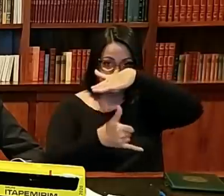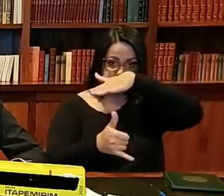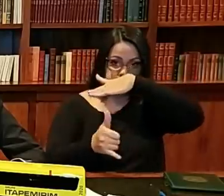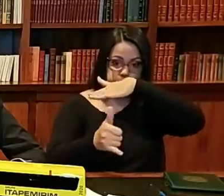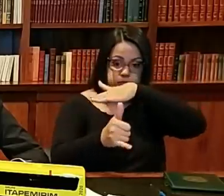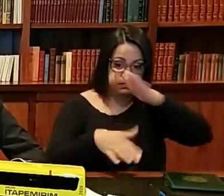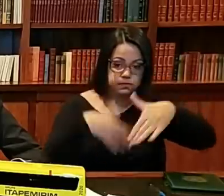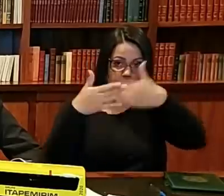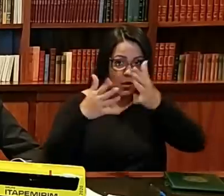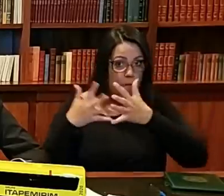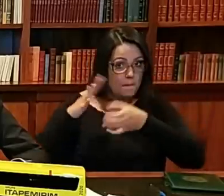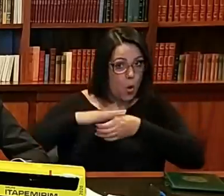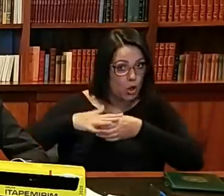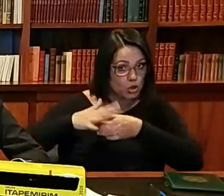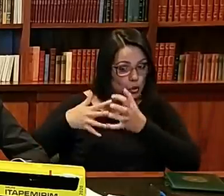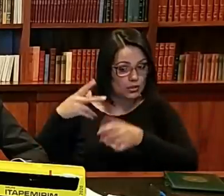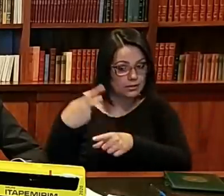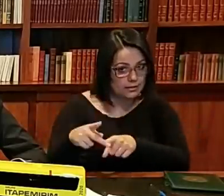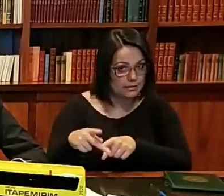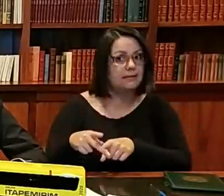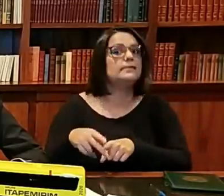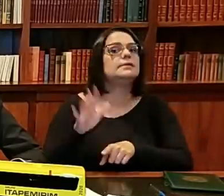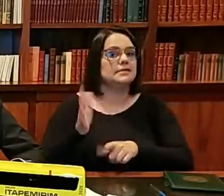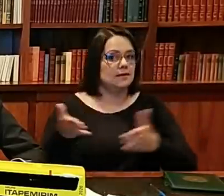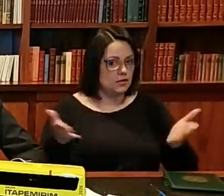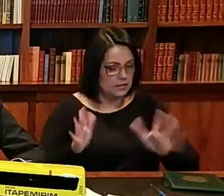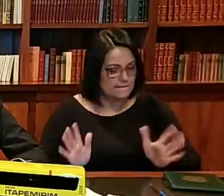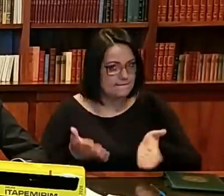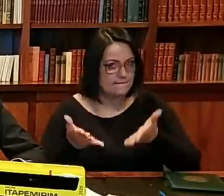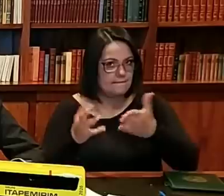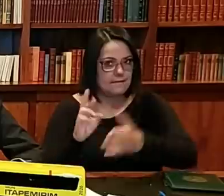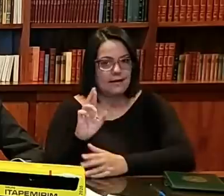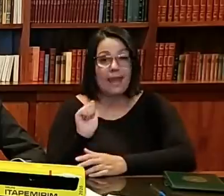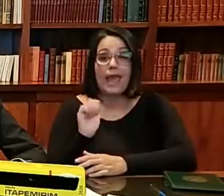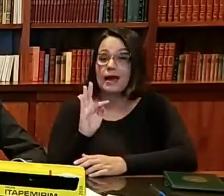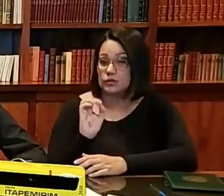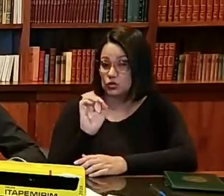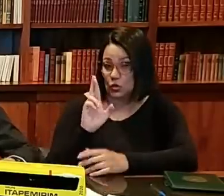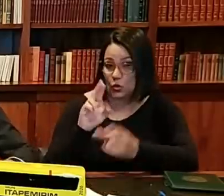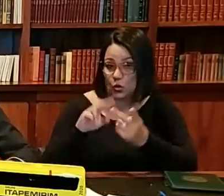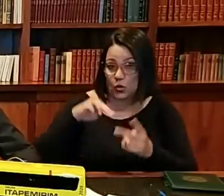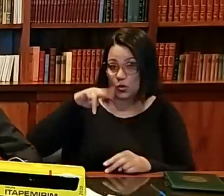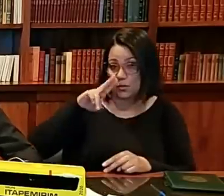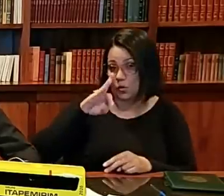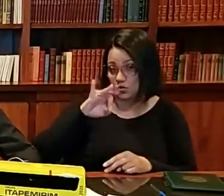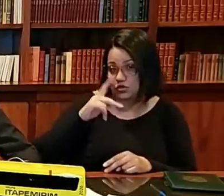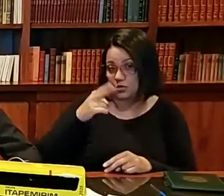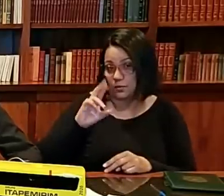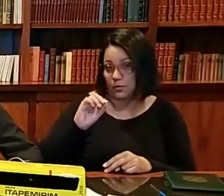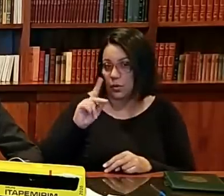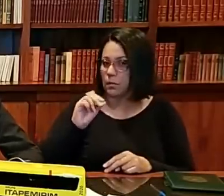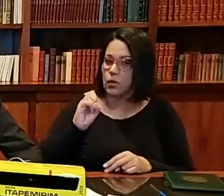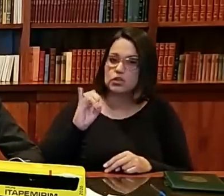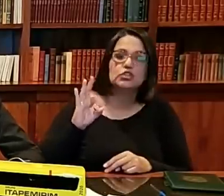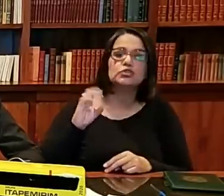muito tempo. E agora, ali no Ministério, a gente tem empurrado bastante, principalmente o reator multipropósito. Esse reator multipropósito, ele é utilizado não só